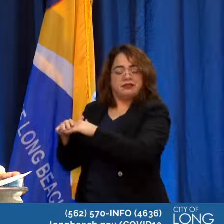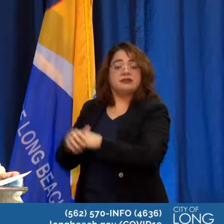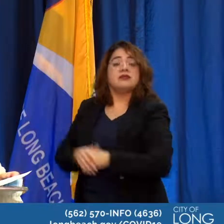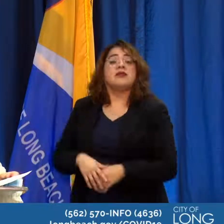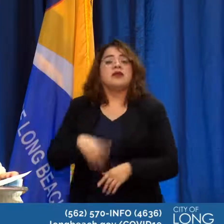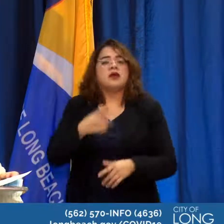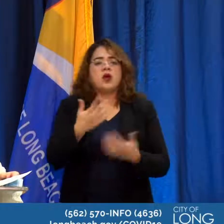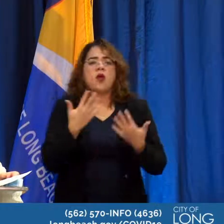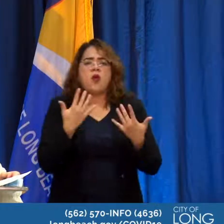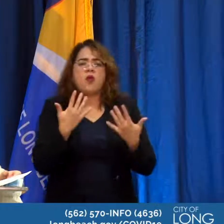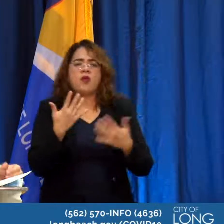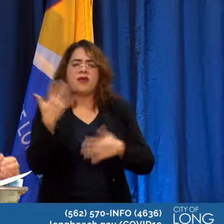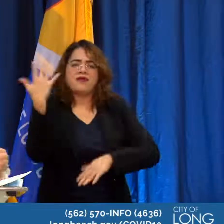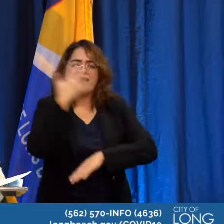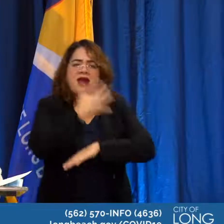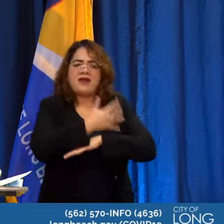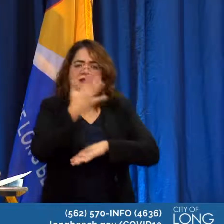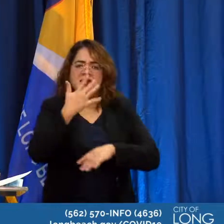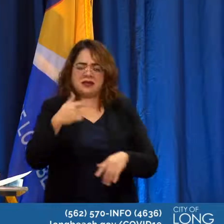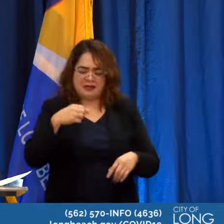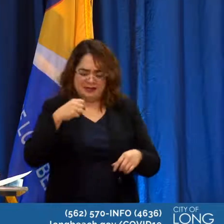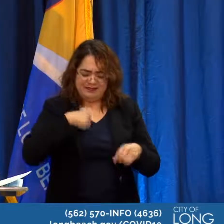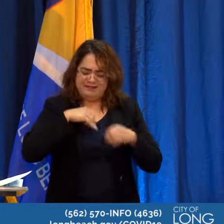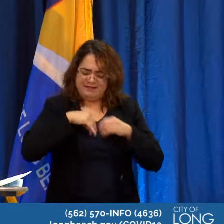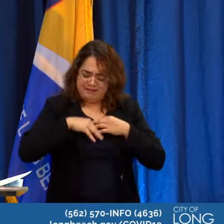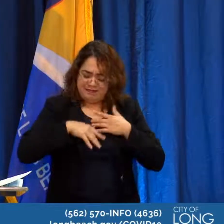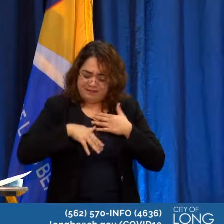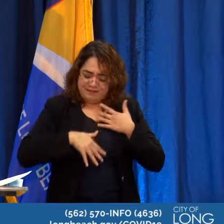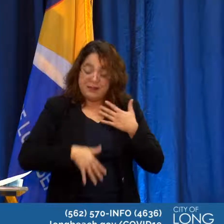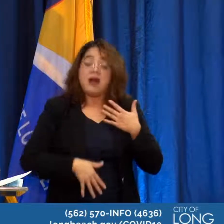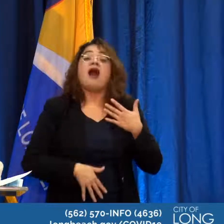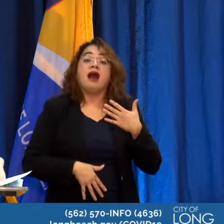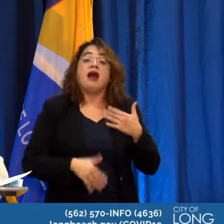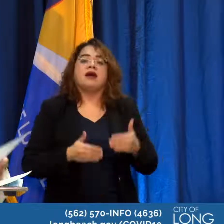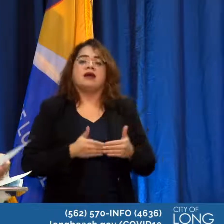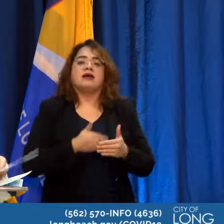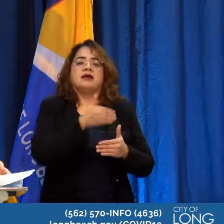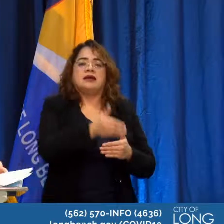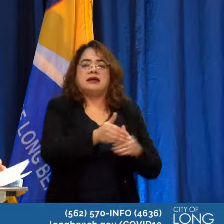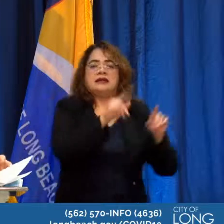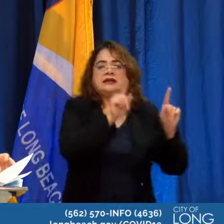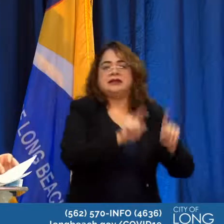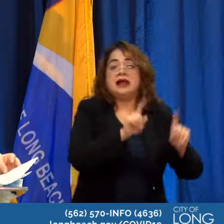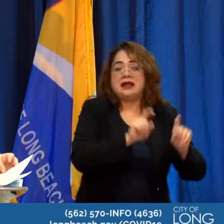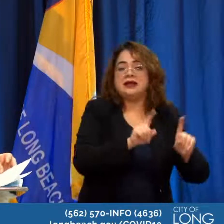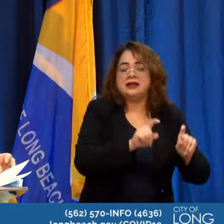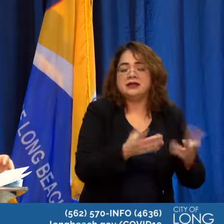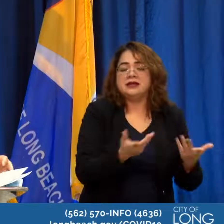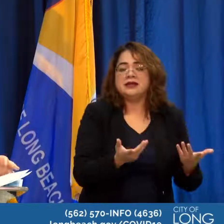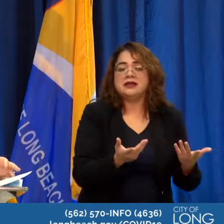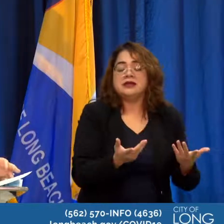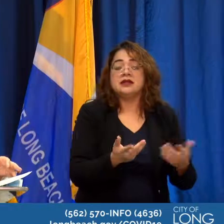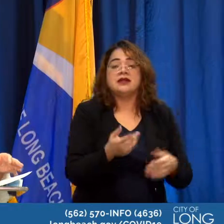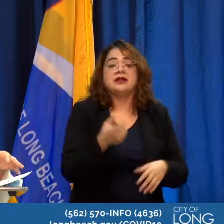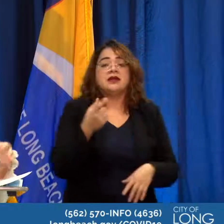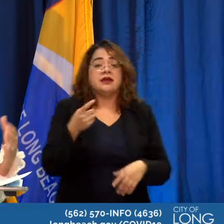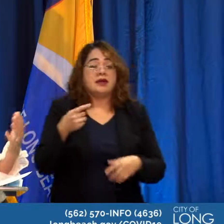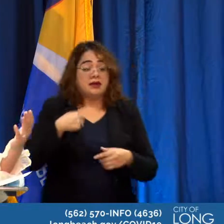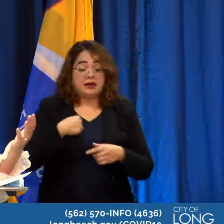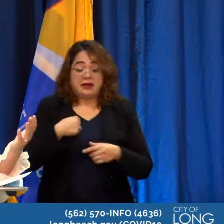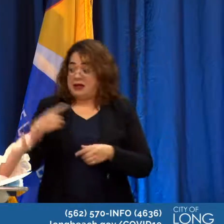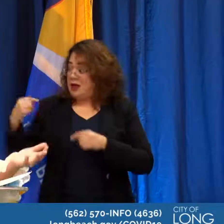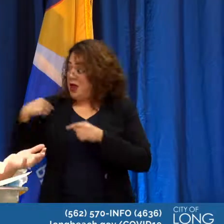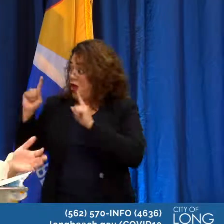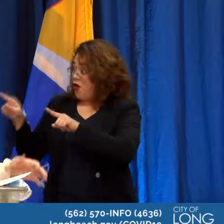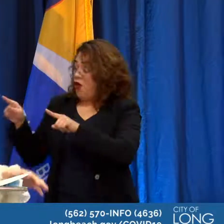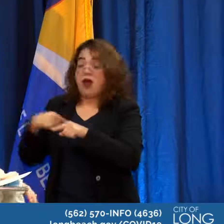hágase la prueba y evite infectar a otras personas. Como mencioné anteriormente, a